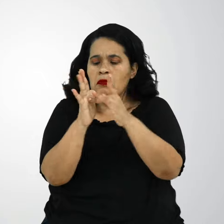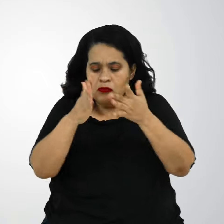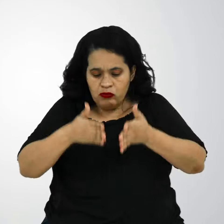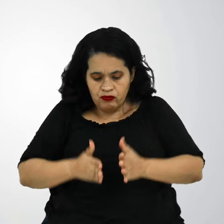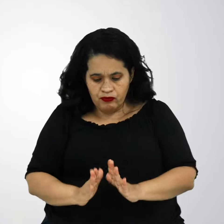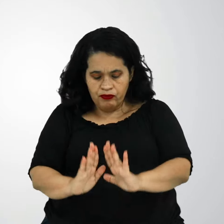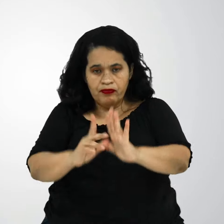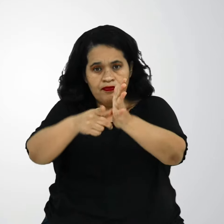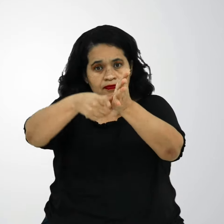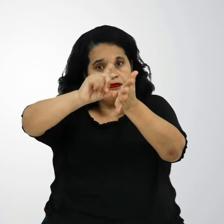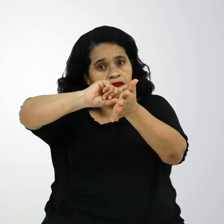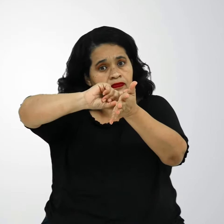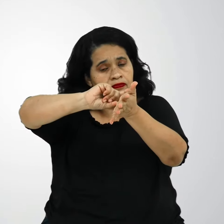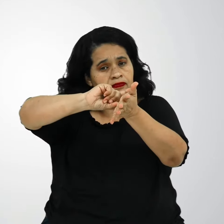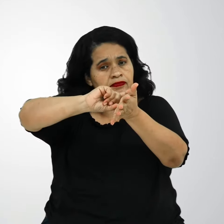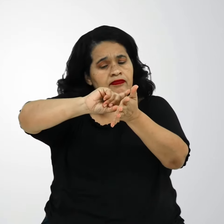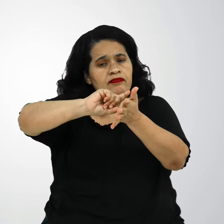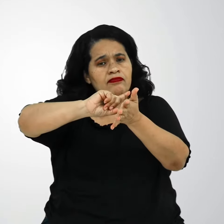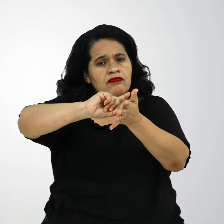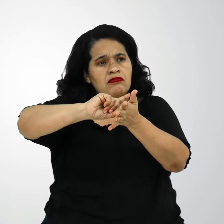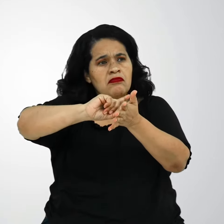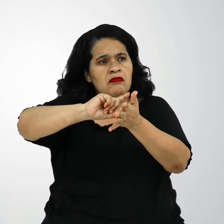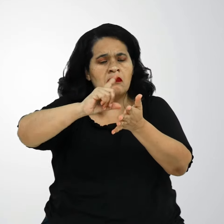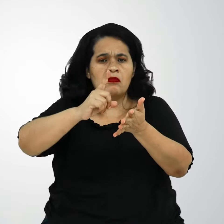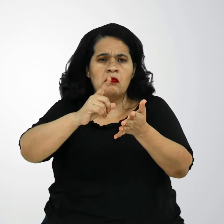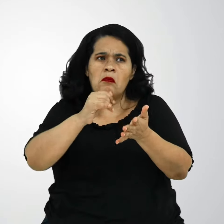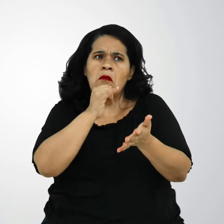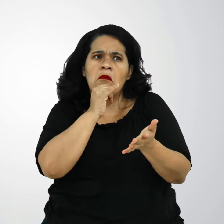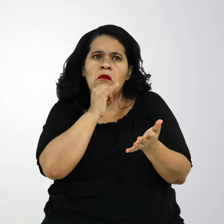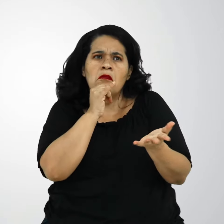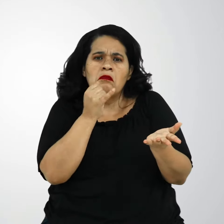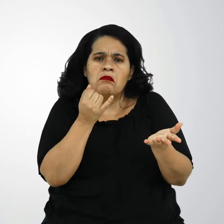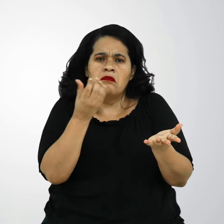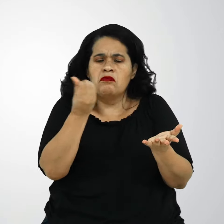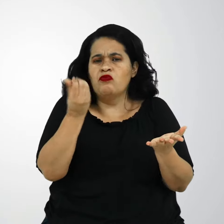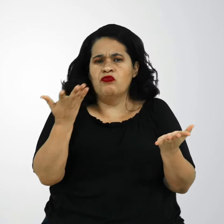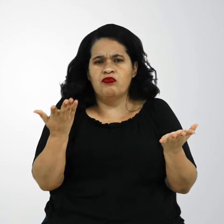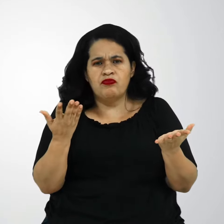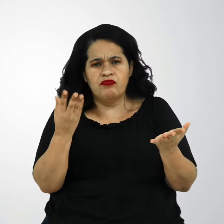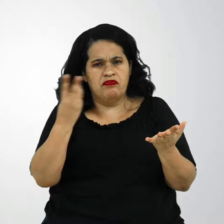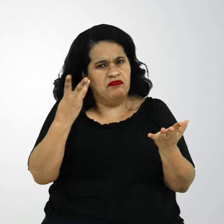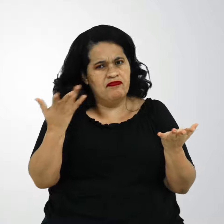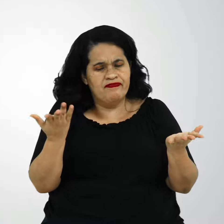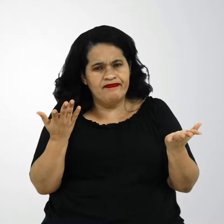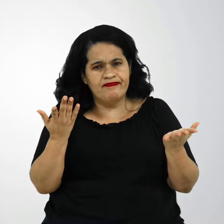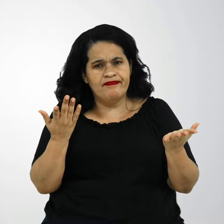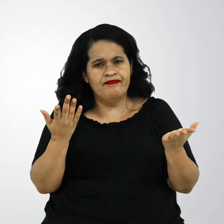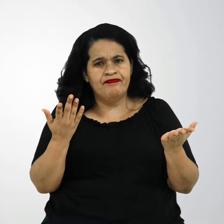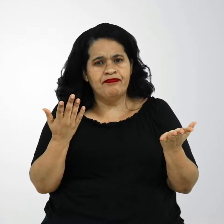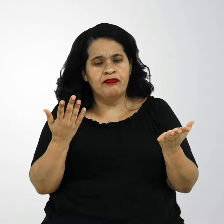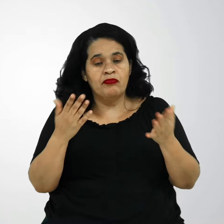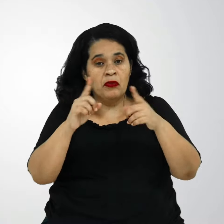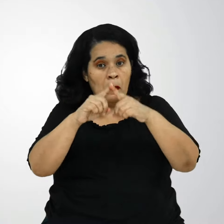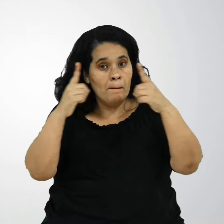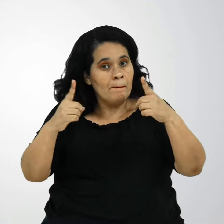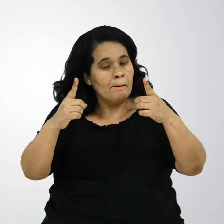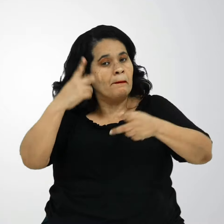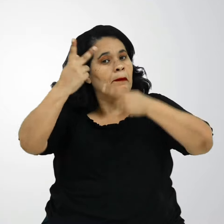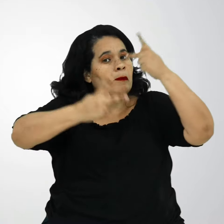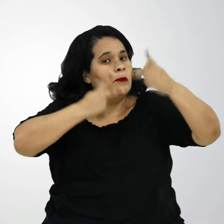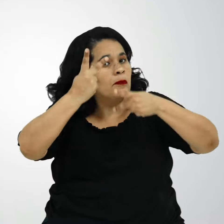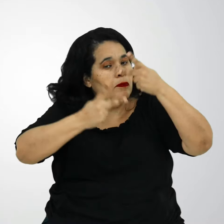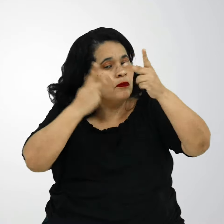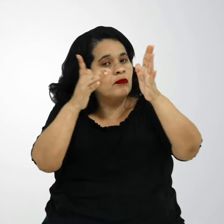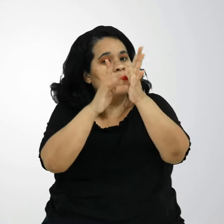ano, 6 antes dele. Então em resumo, assim, Jesus não nasceu no ano 0. Não. Porque